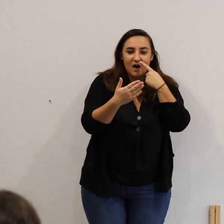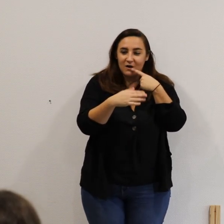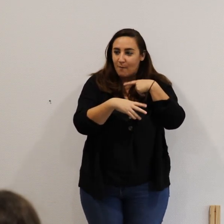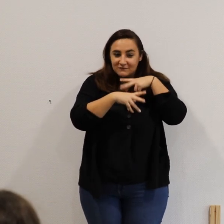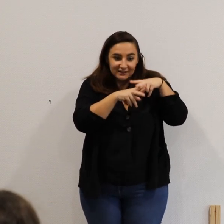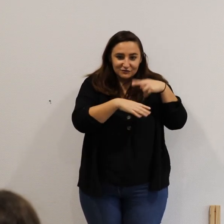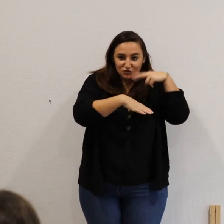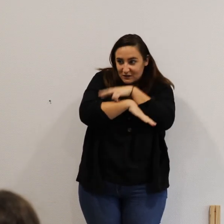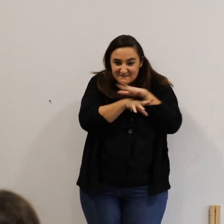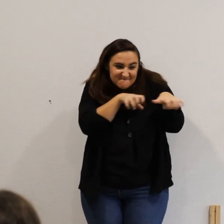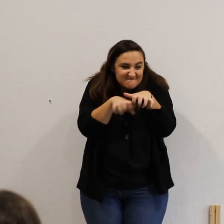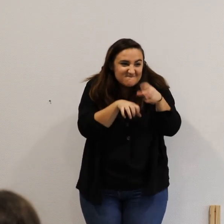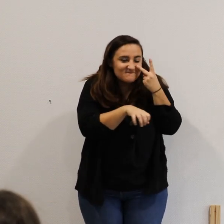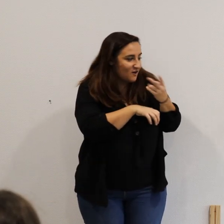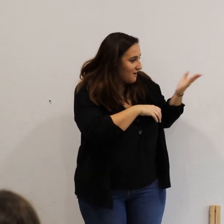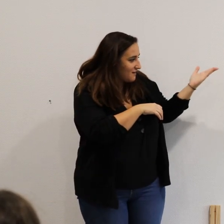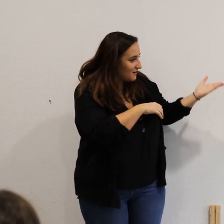chasser, les souris et les rats.